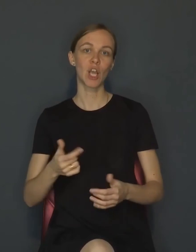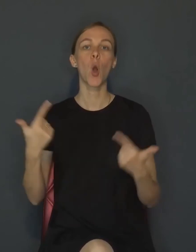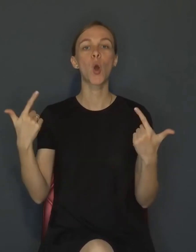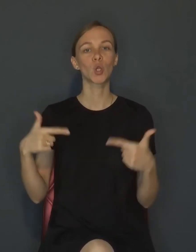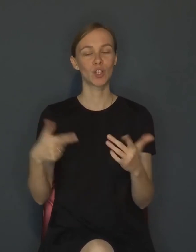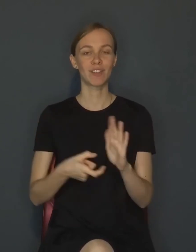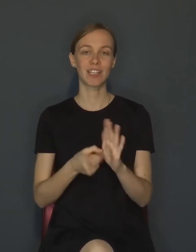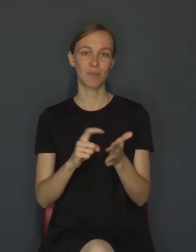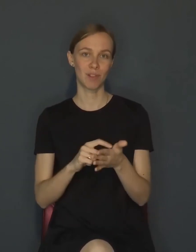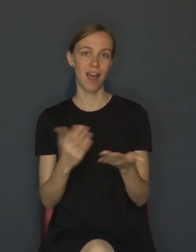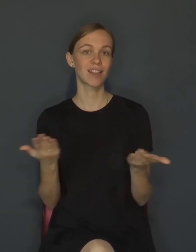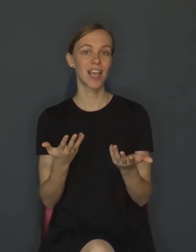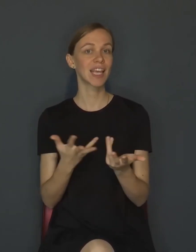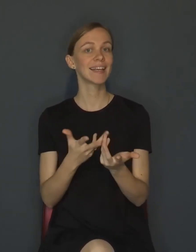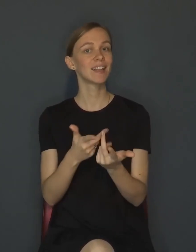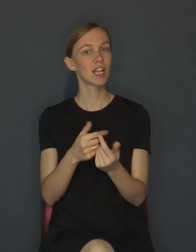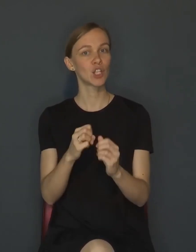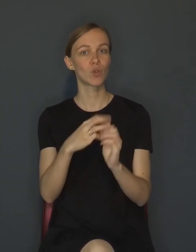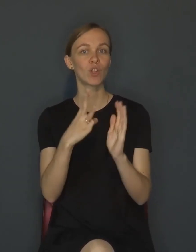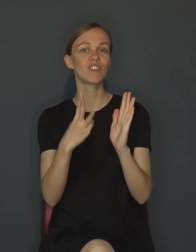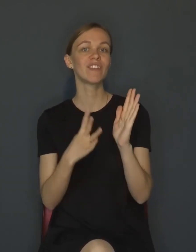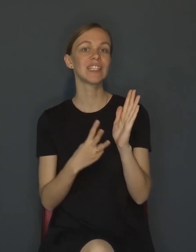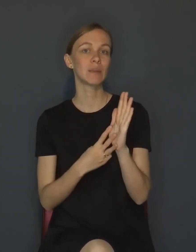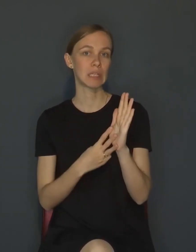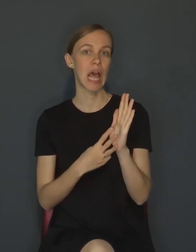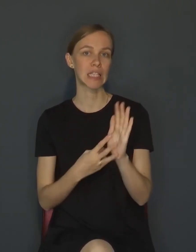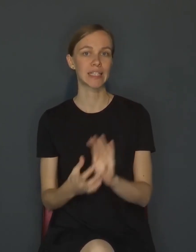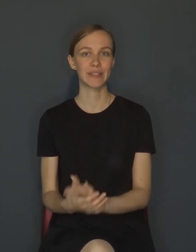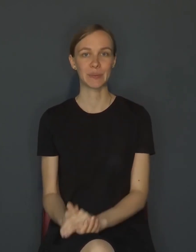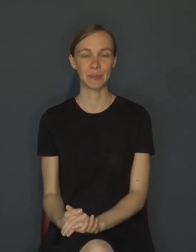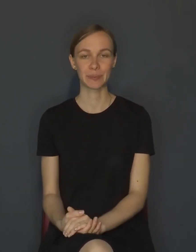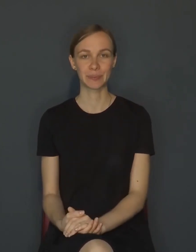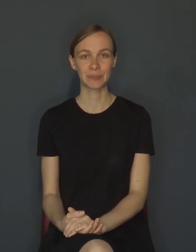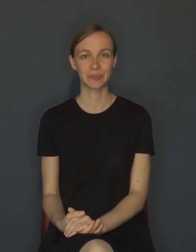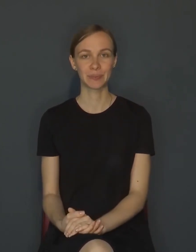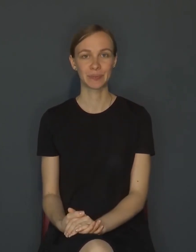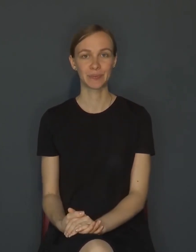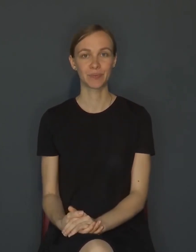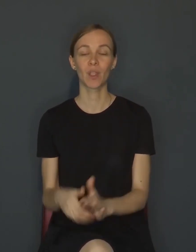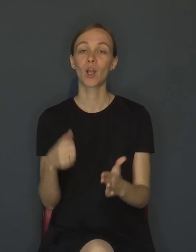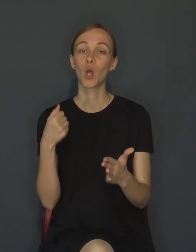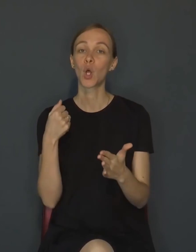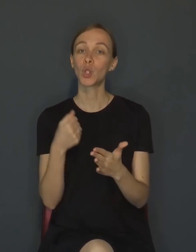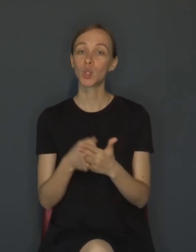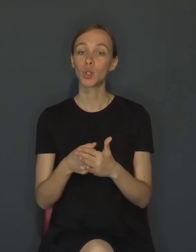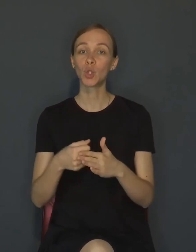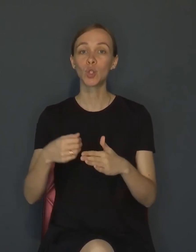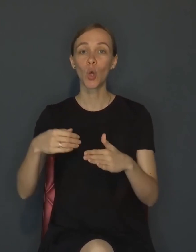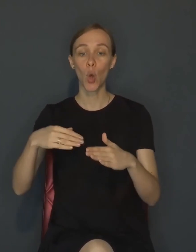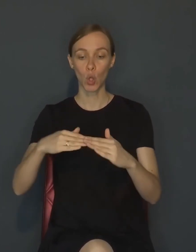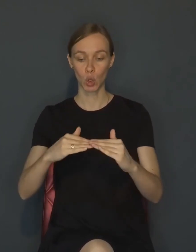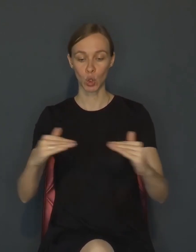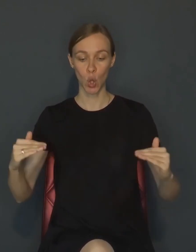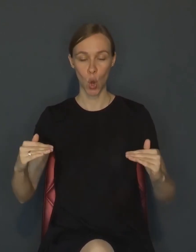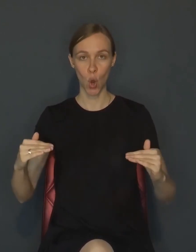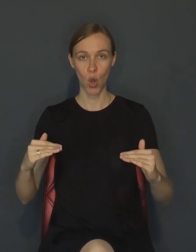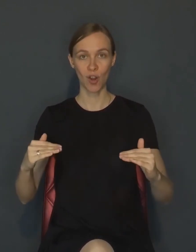яких налічувалось 18. До цокольного поверху, вікна якого виходили